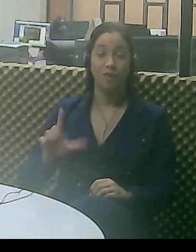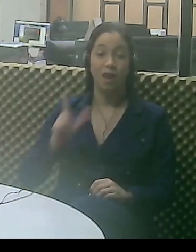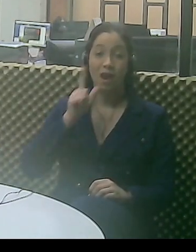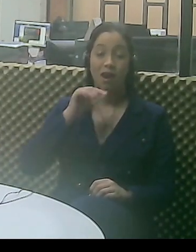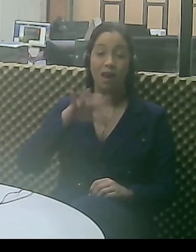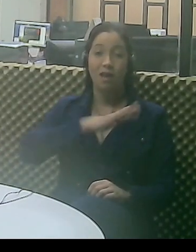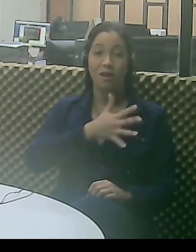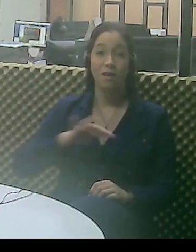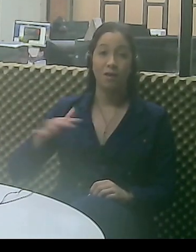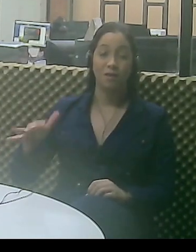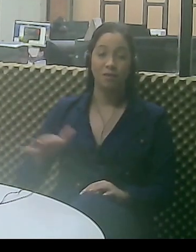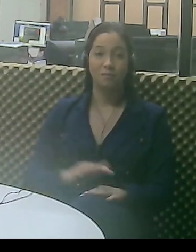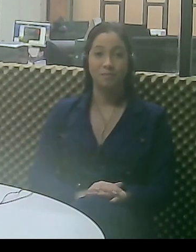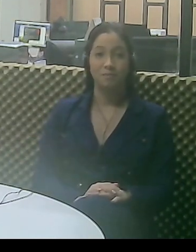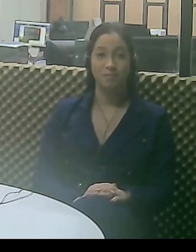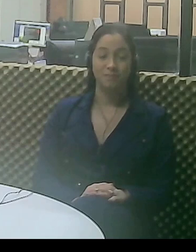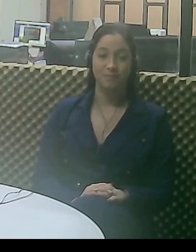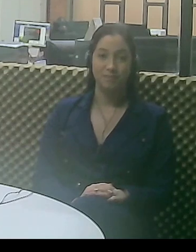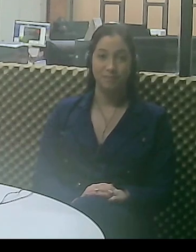Lagoa.